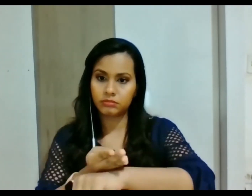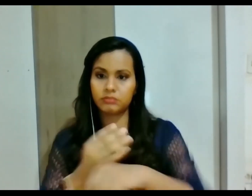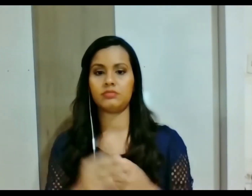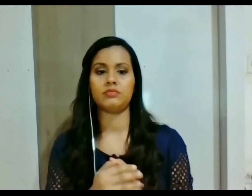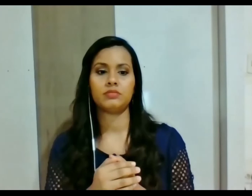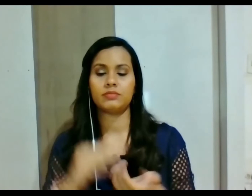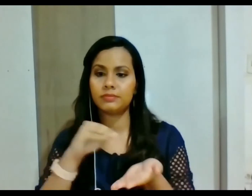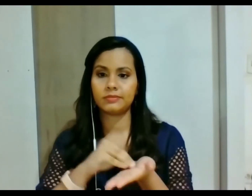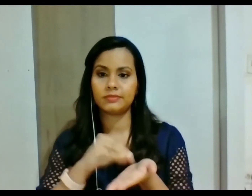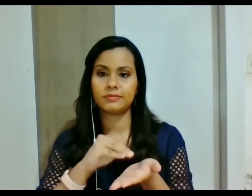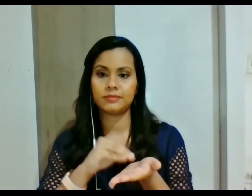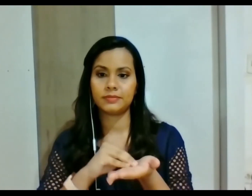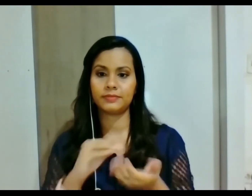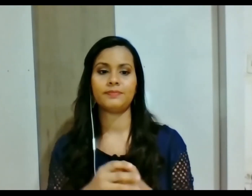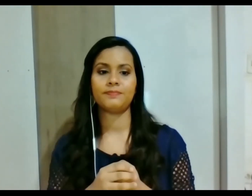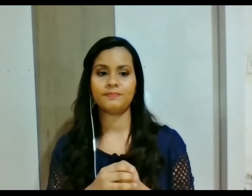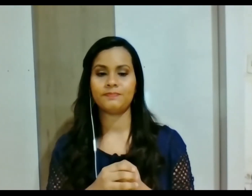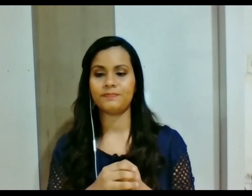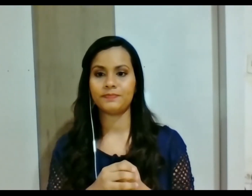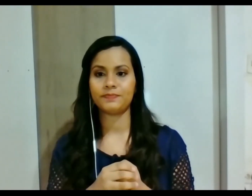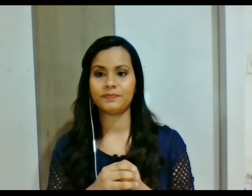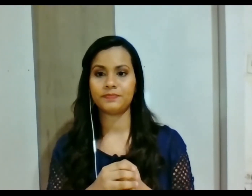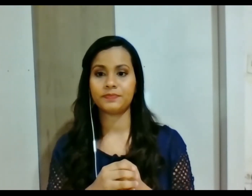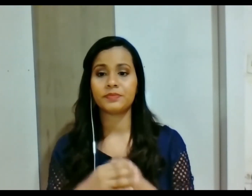seu costume, estava me faltando.